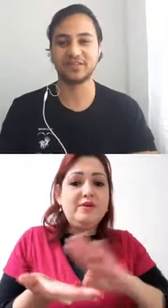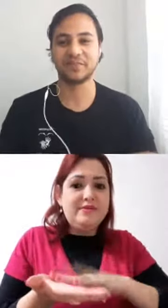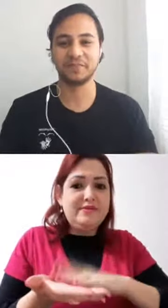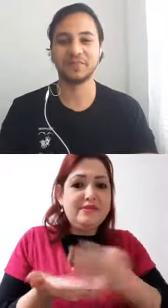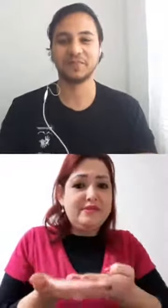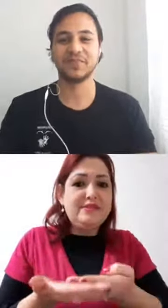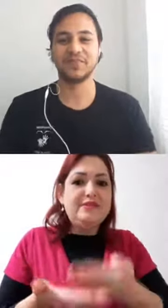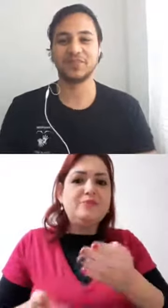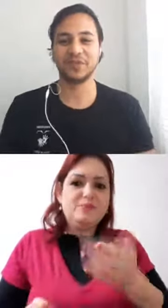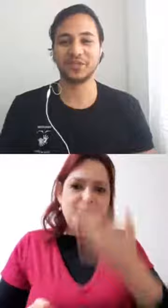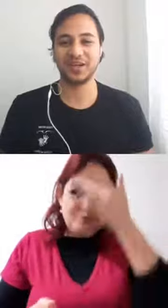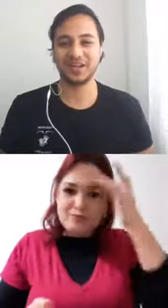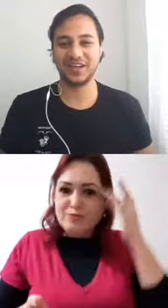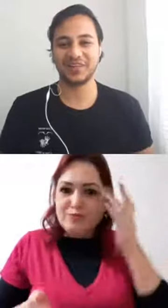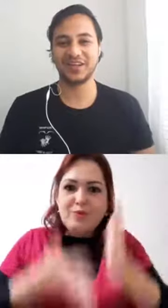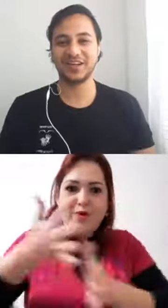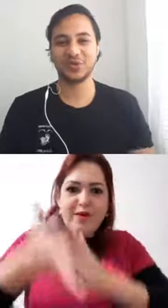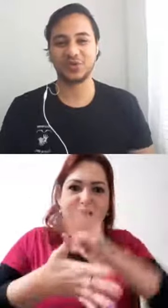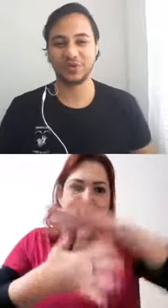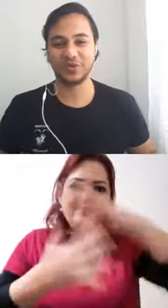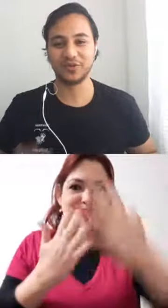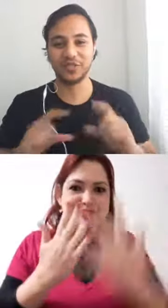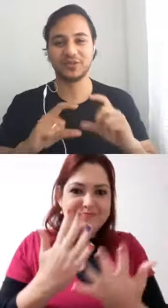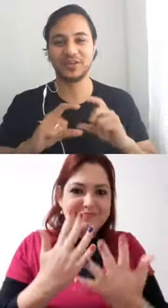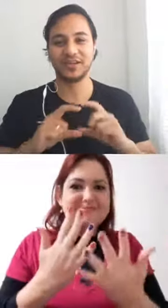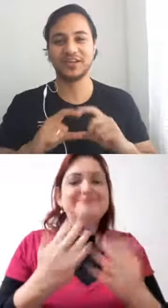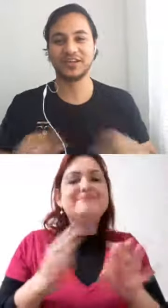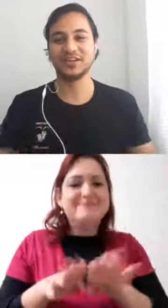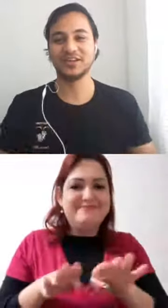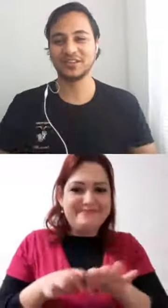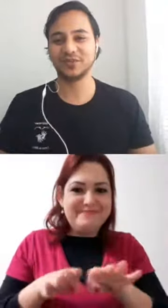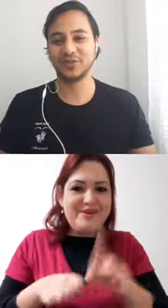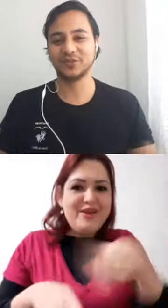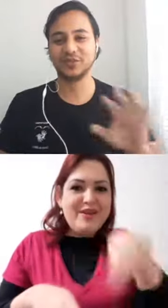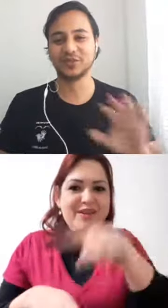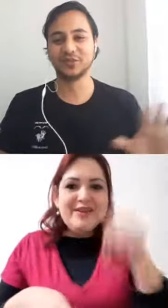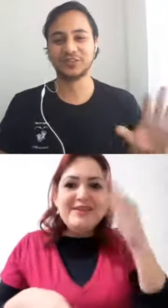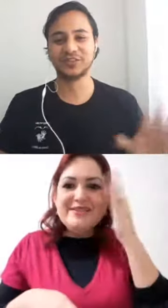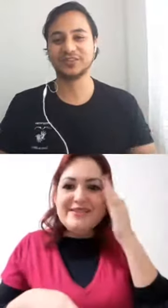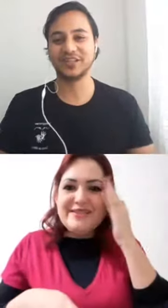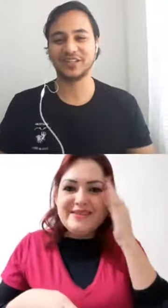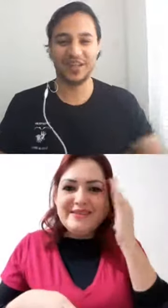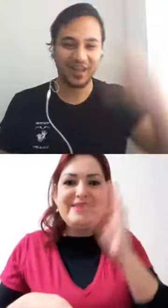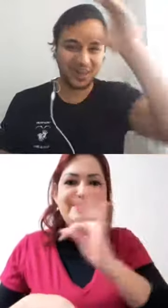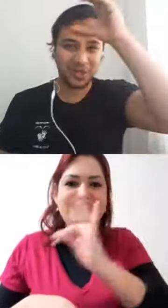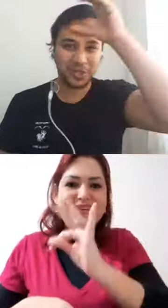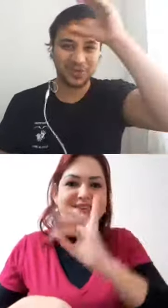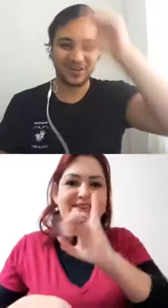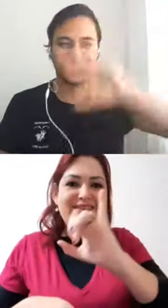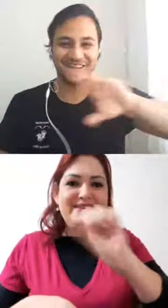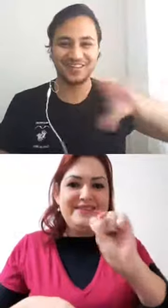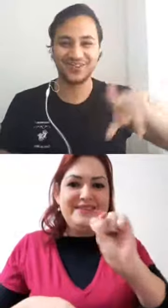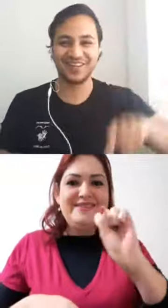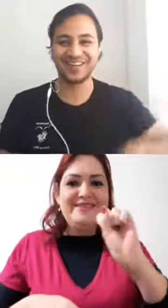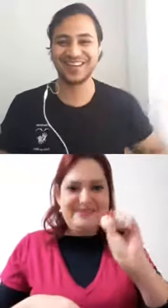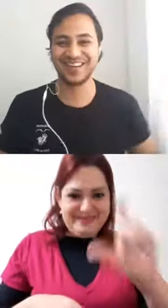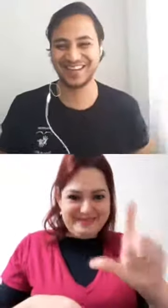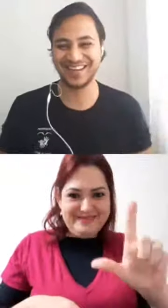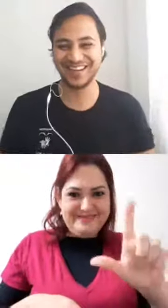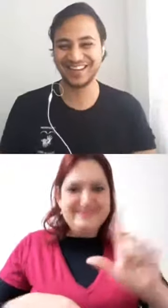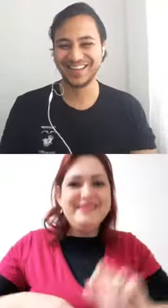Sinais. Só para deixar claro, né, que eu coloquei no título ali, né, Desafio dos TIOs, né, tio, é